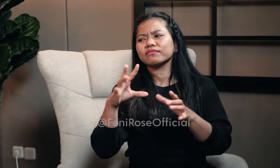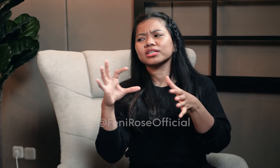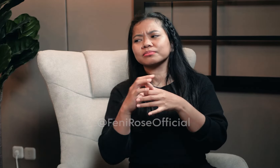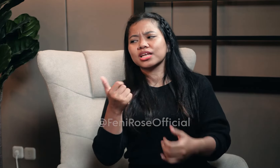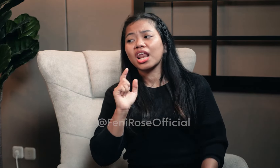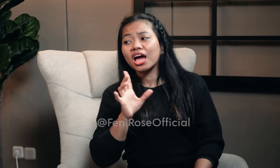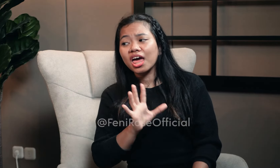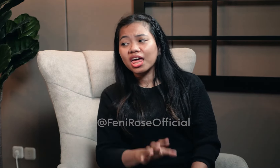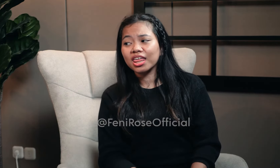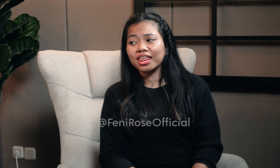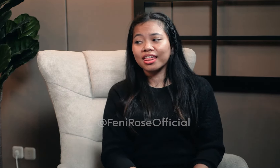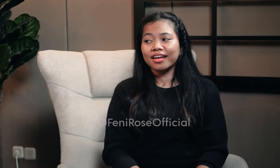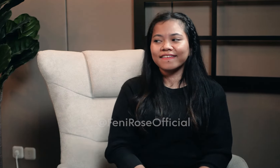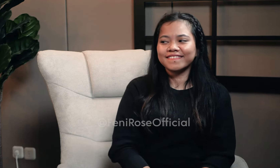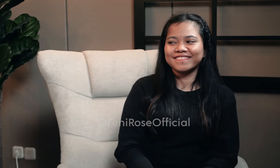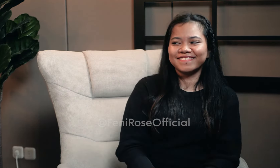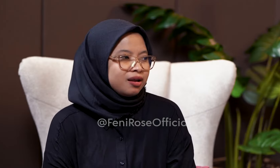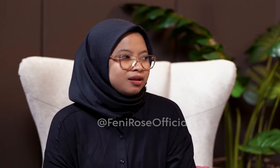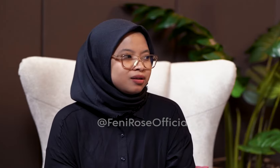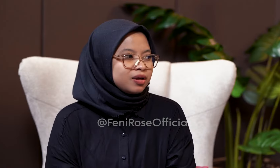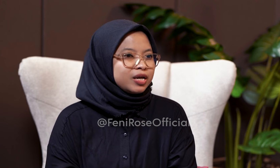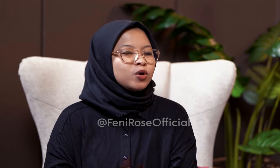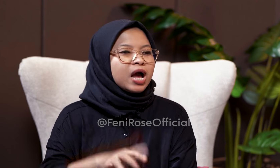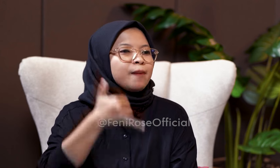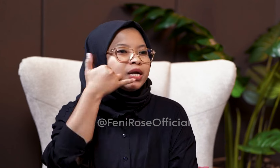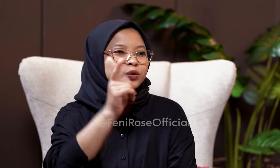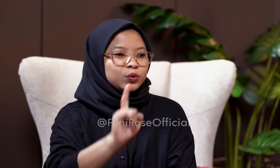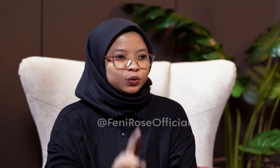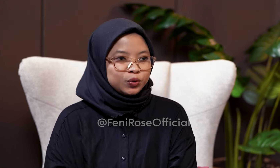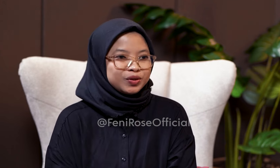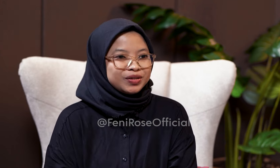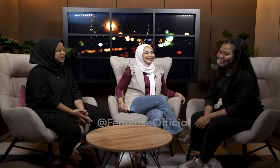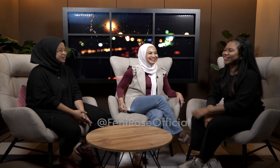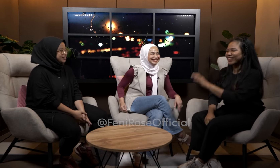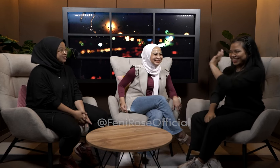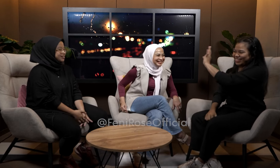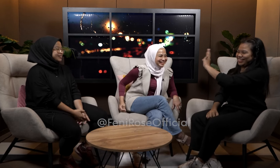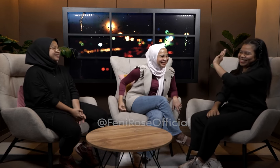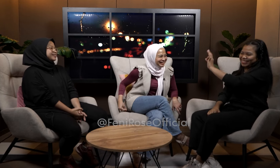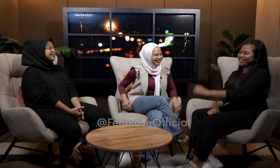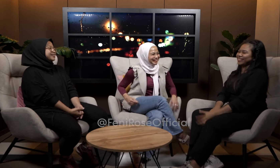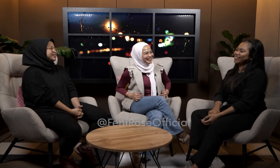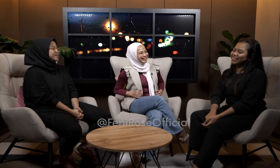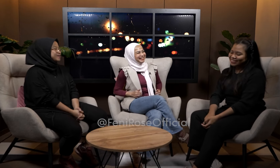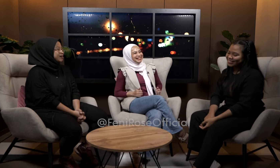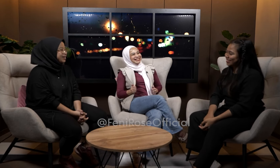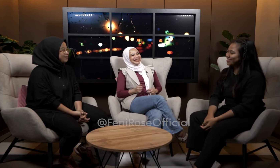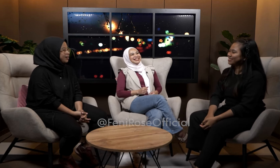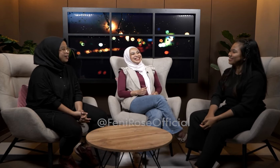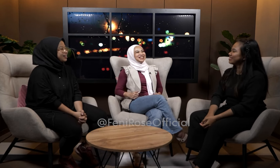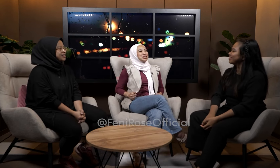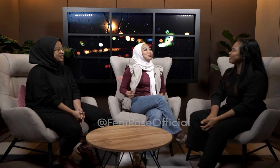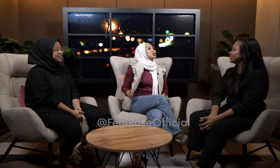mau tapi TV yang kerja sama ada atau tidak I pakai handphone aja dulu udah HP aja dulu baik oke buat